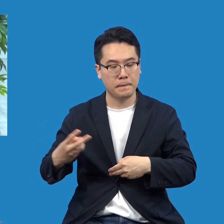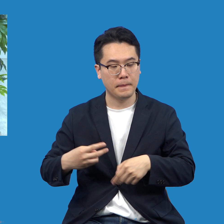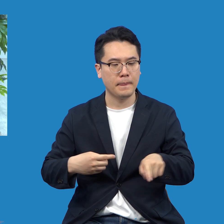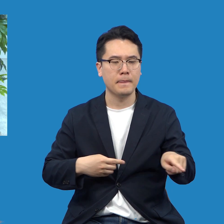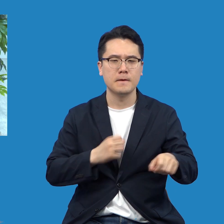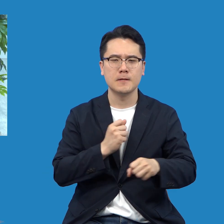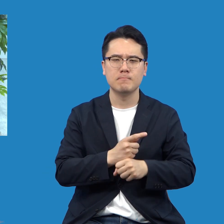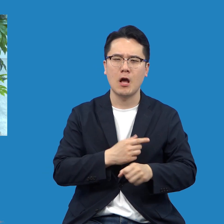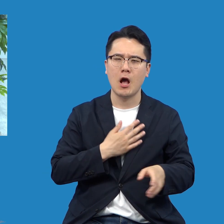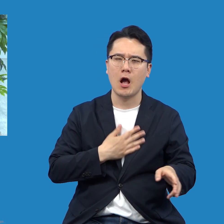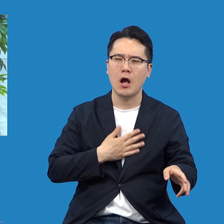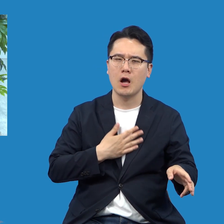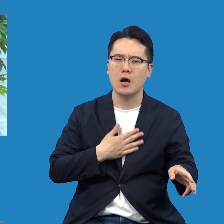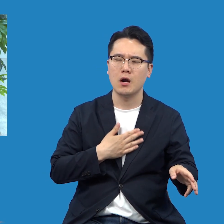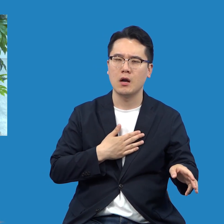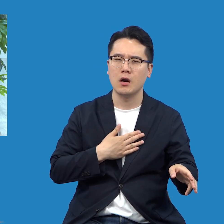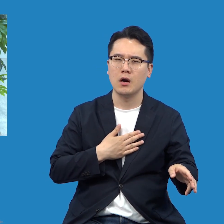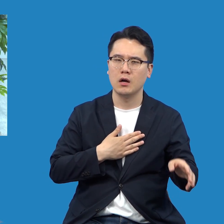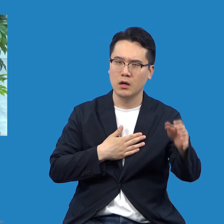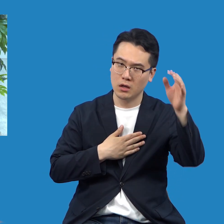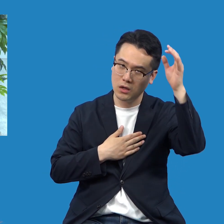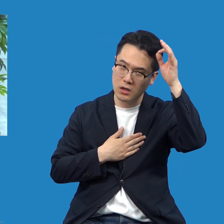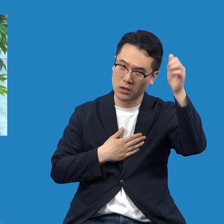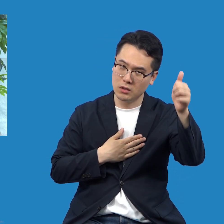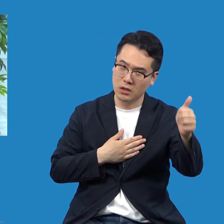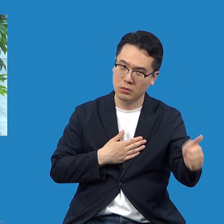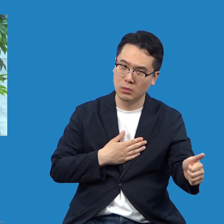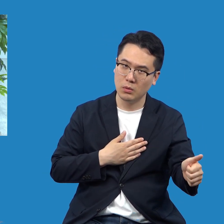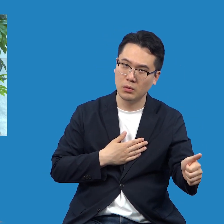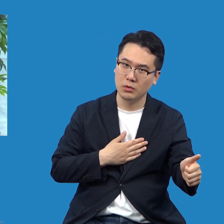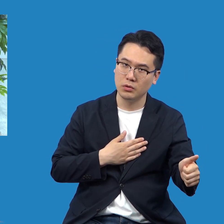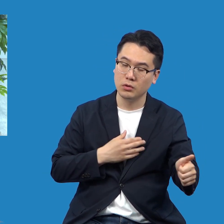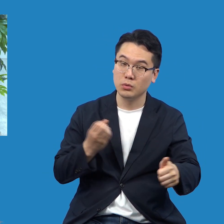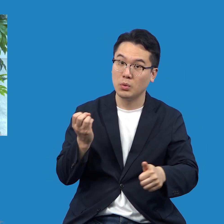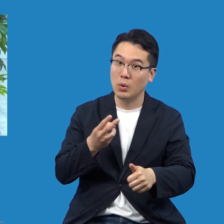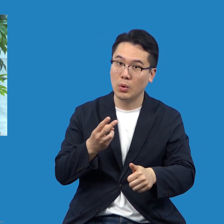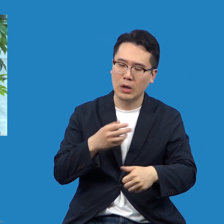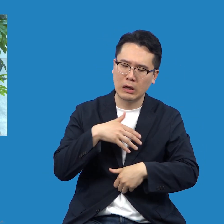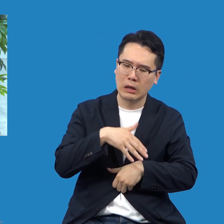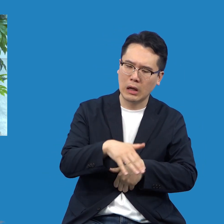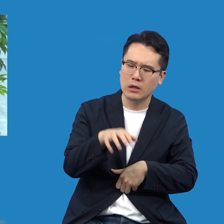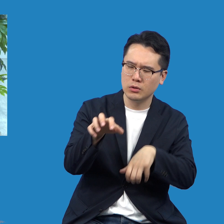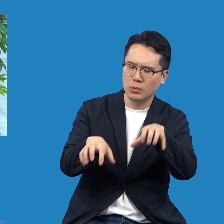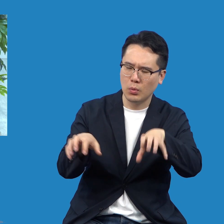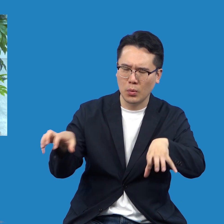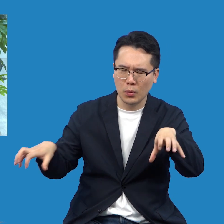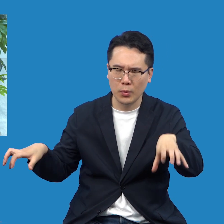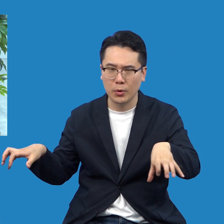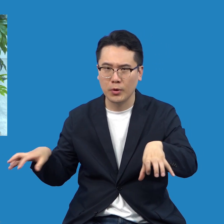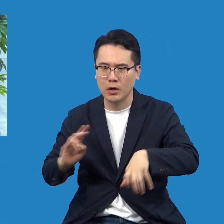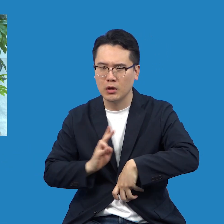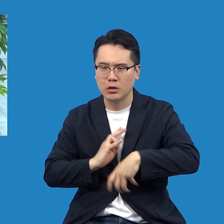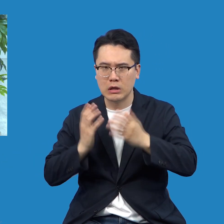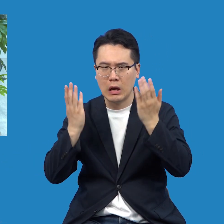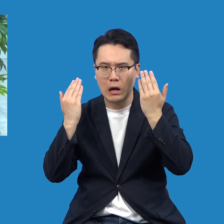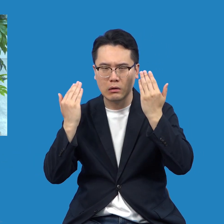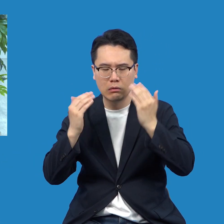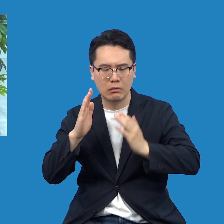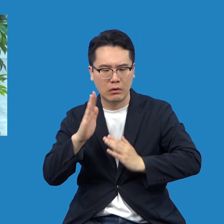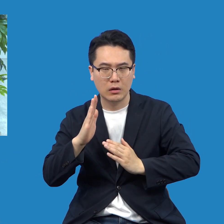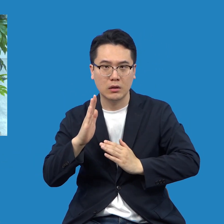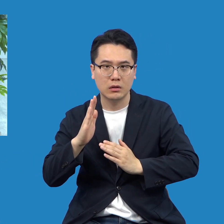엘리사도 그리고 가는 곳마다 선지학교 이 신학생들이 엘리야